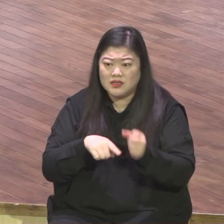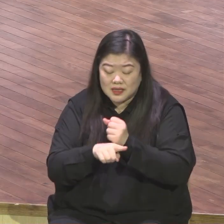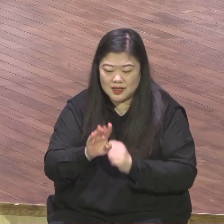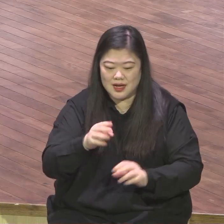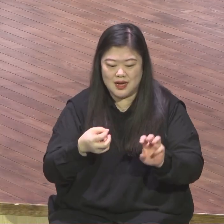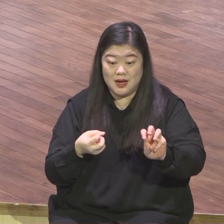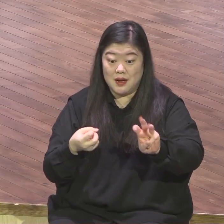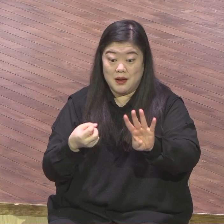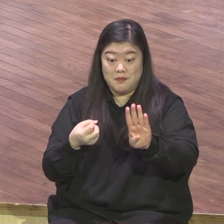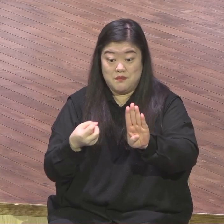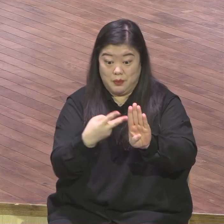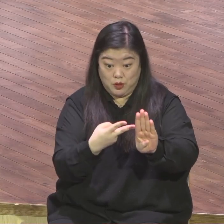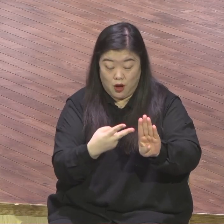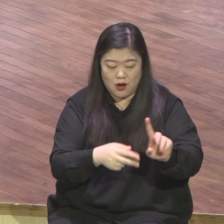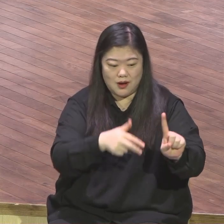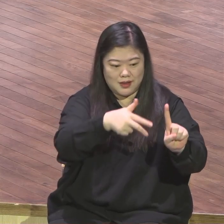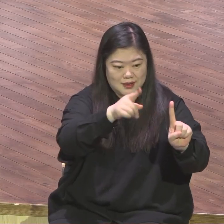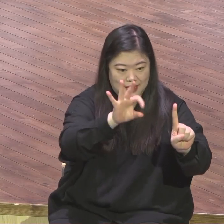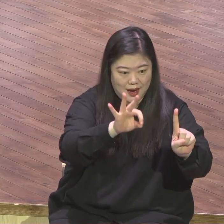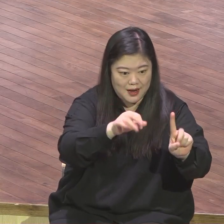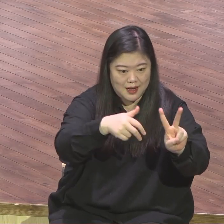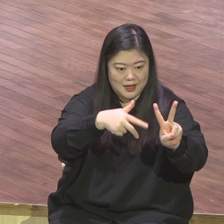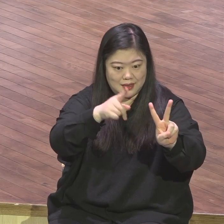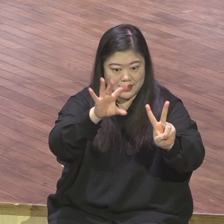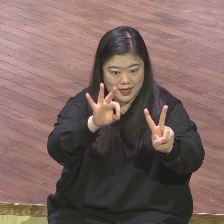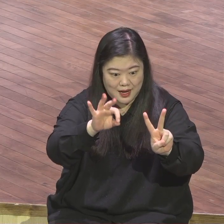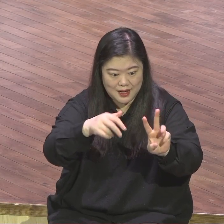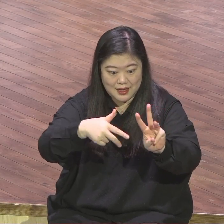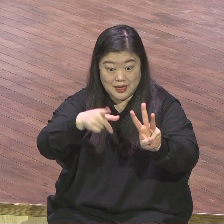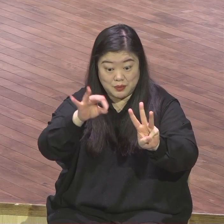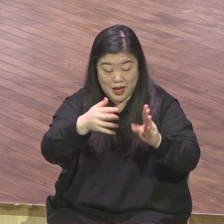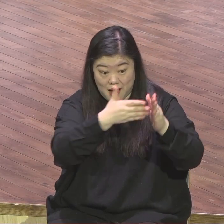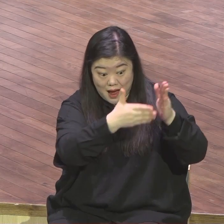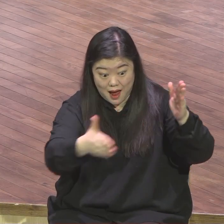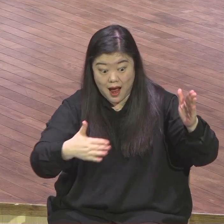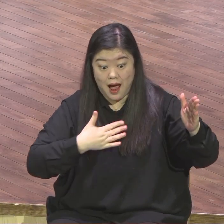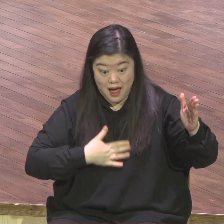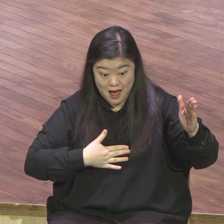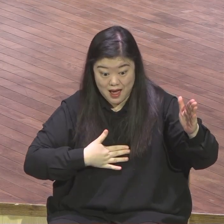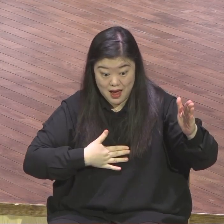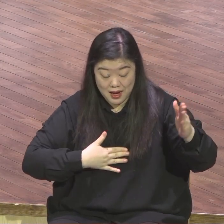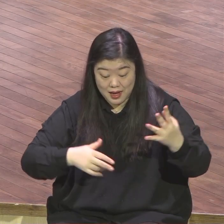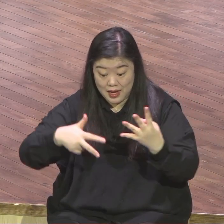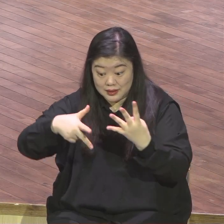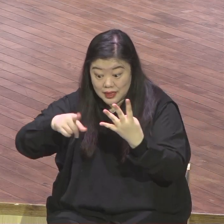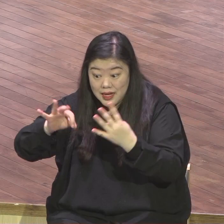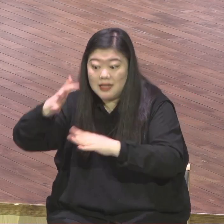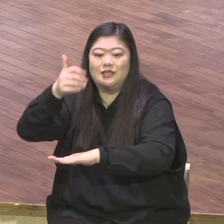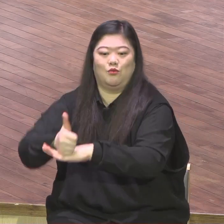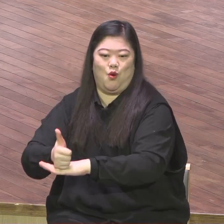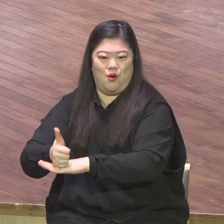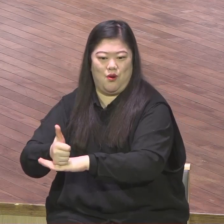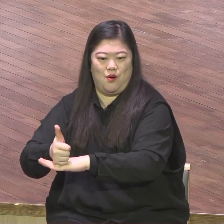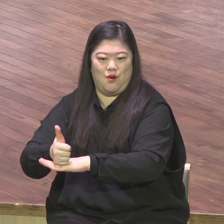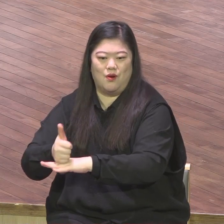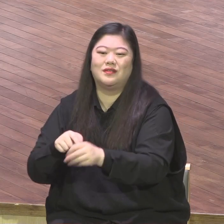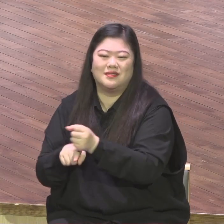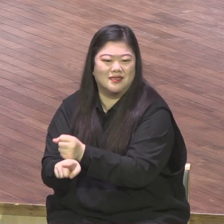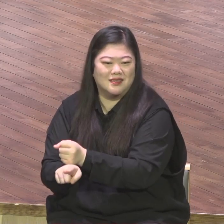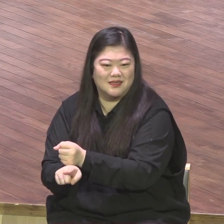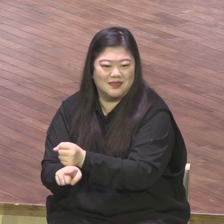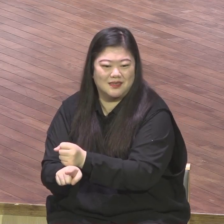이쪽 내용을 이쪽 읽어봐 알아야 돼요. 지난주에 우리가 살펴본 대로 사도 바울은 빌립보 교회